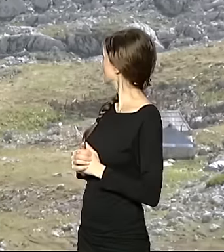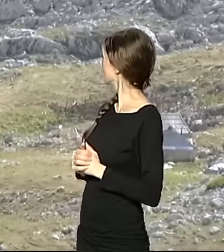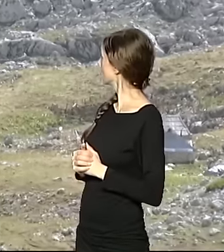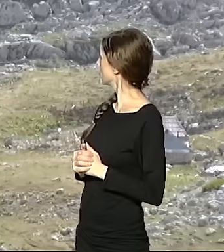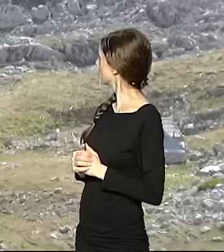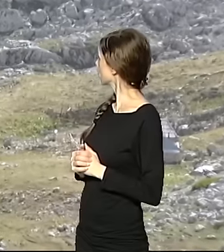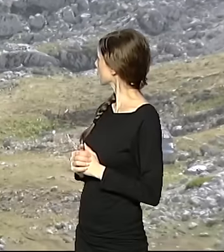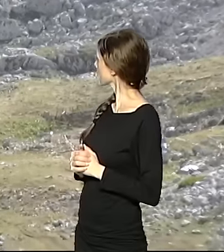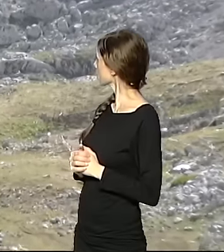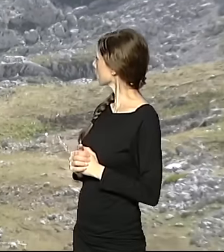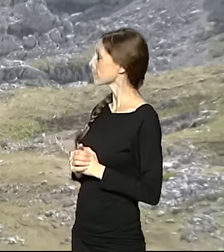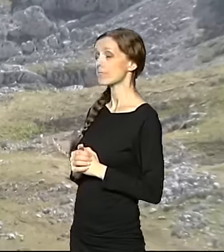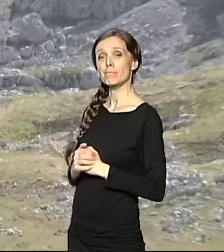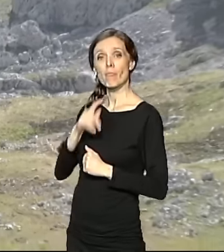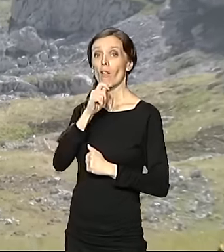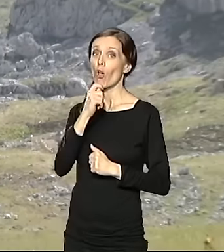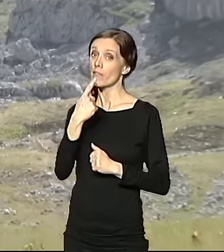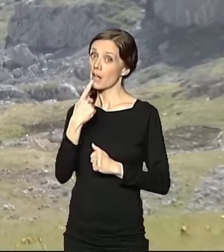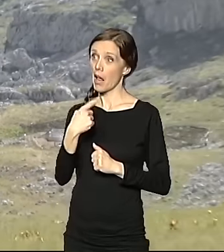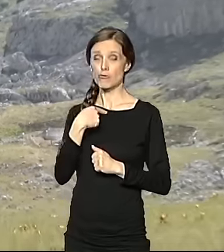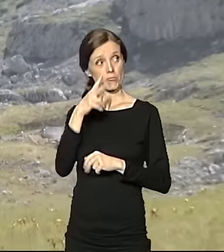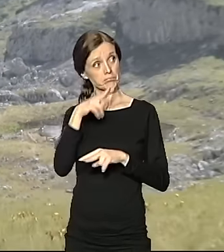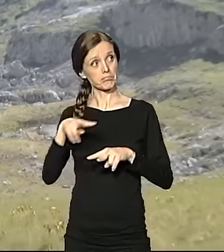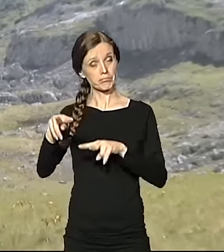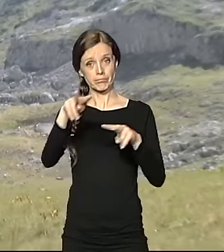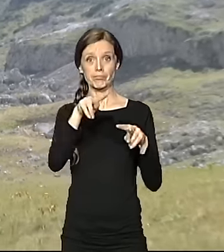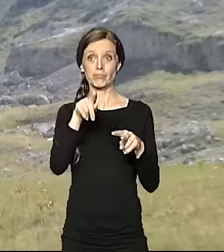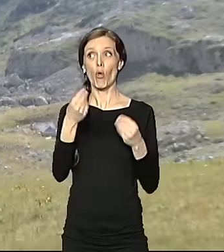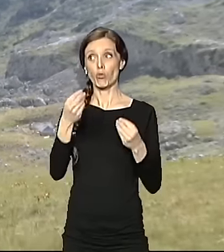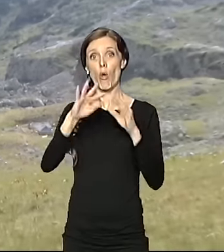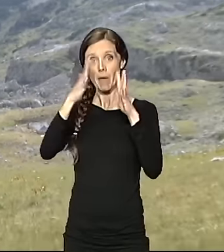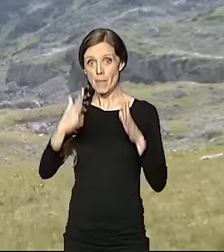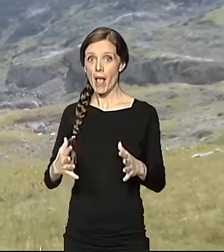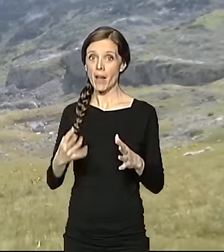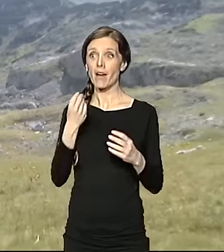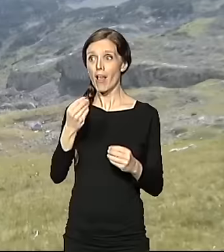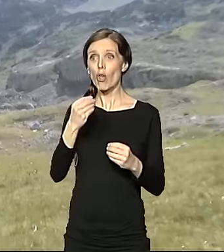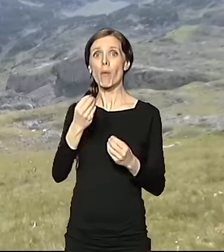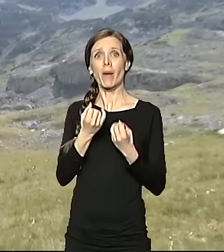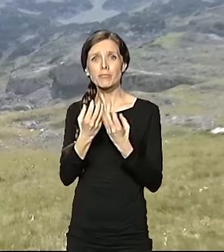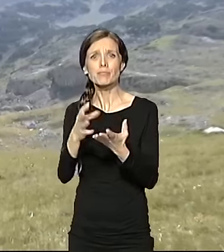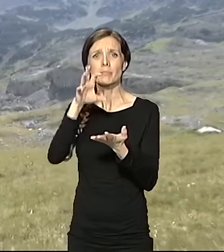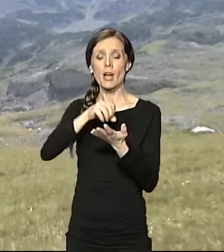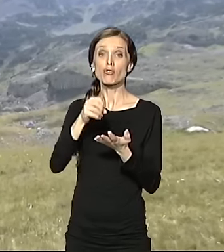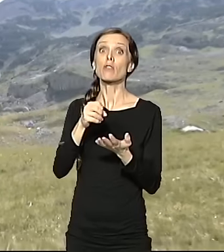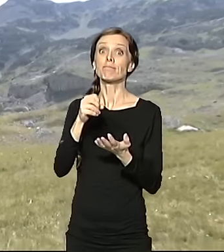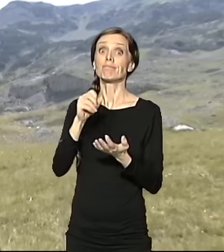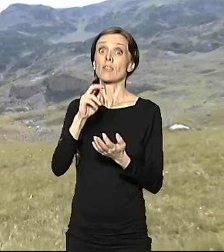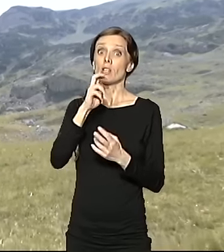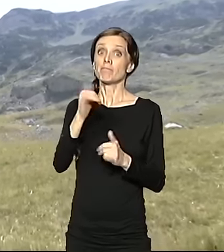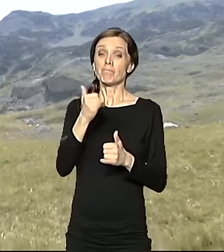Koliko se ja razumem, vama je dao dobru planinu i dobro je pašnje. Pa pričali su ljudi da je ovo najbolja planina na ovim